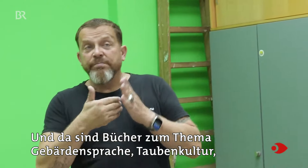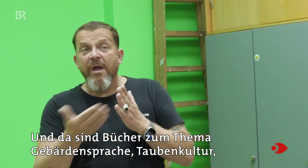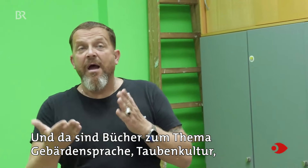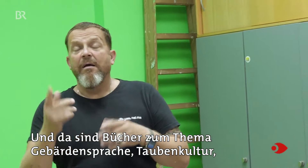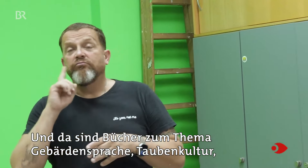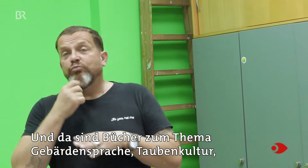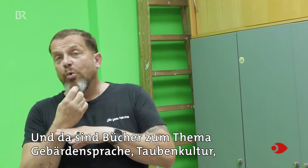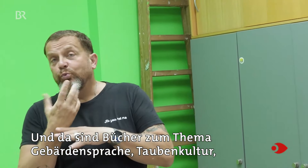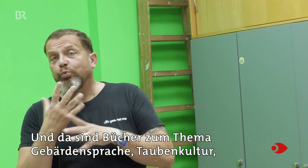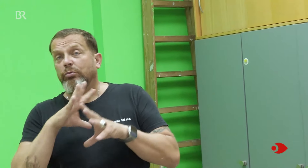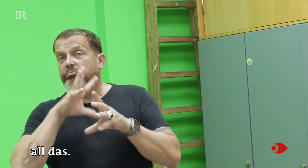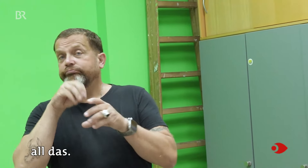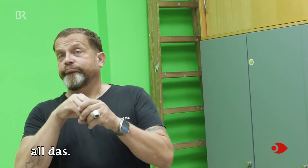Gebärdensprache, Taubenkultur, all das.